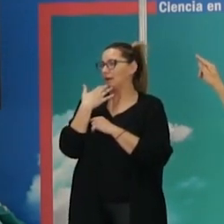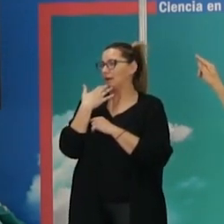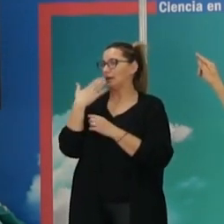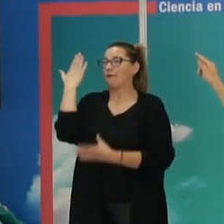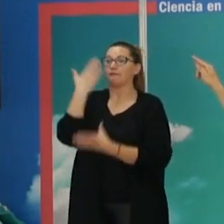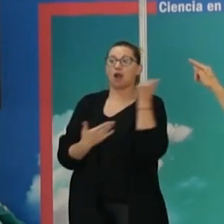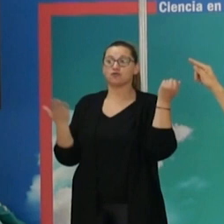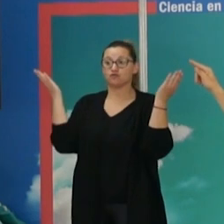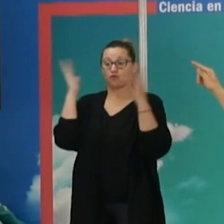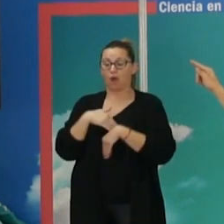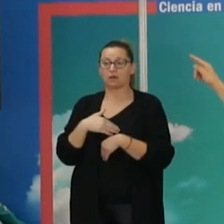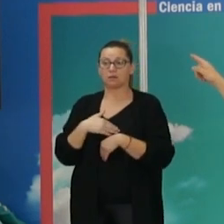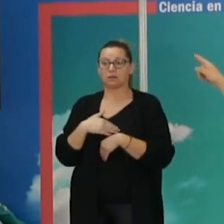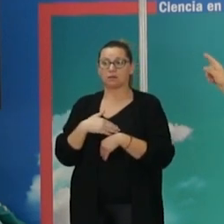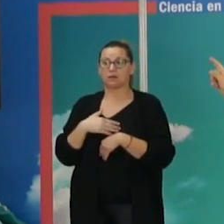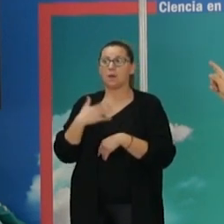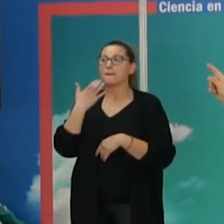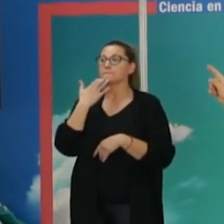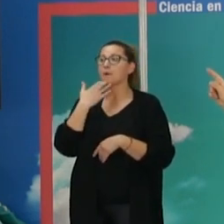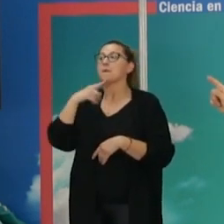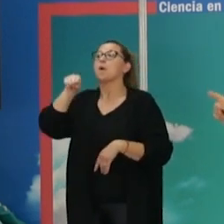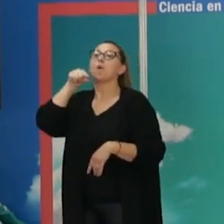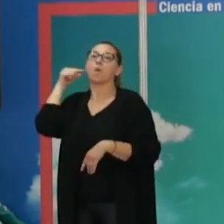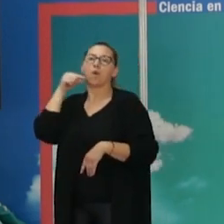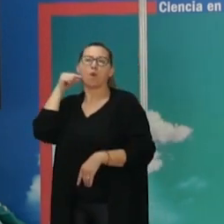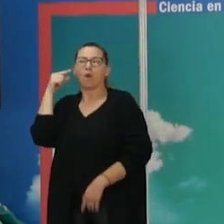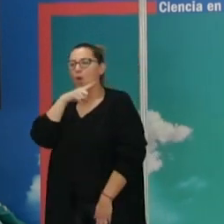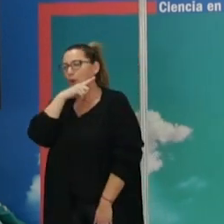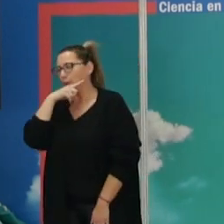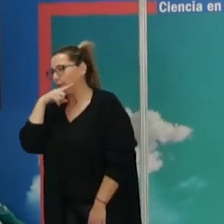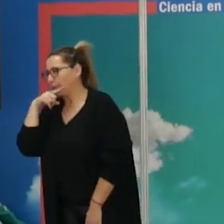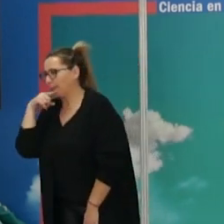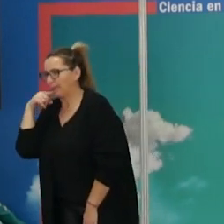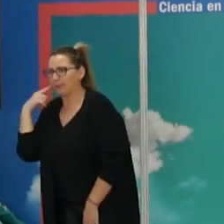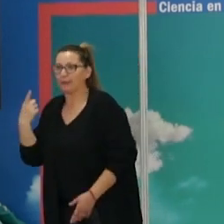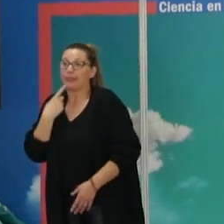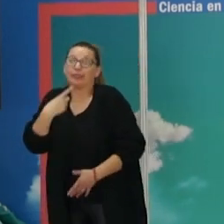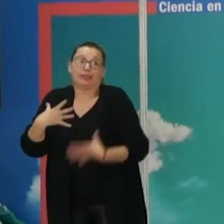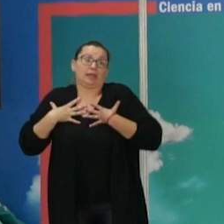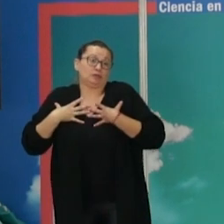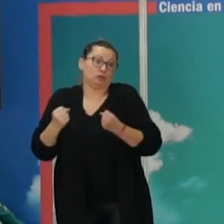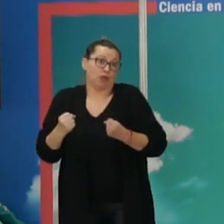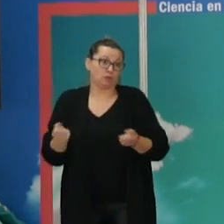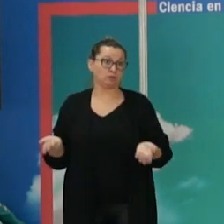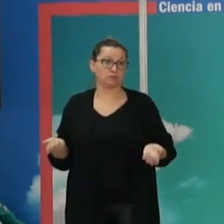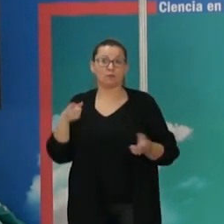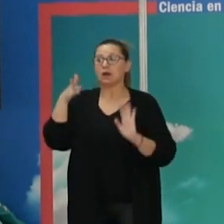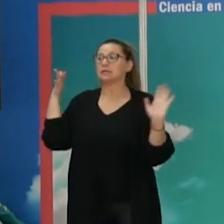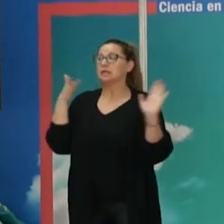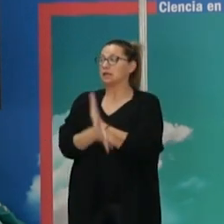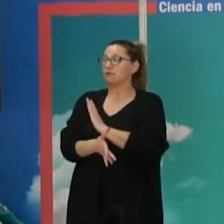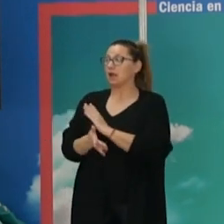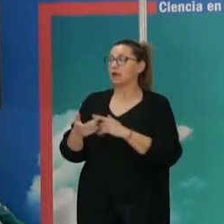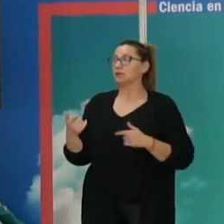disfunción. De hecho, hay una función, por ejemplo, una menstruación dolorosa es un síntoma de salud, en cierto sentido, porque significa que tu